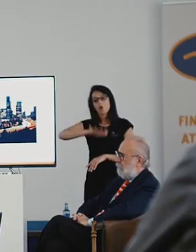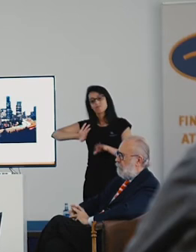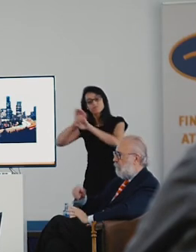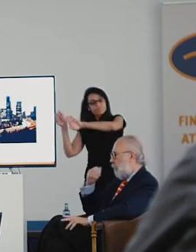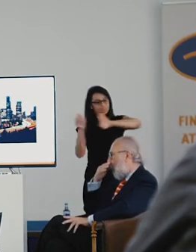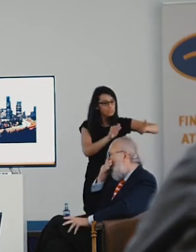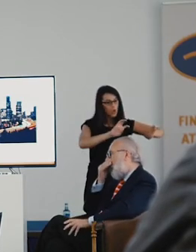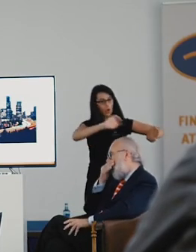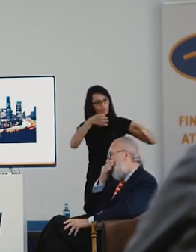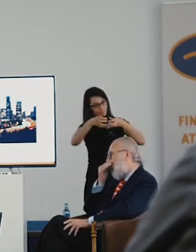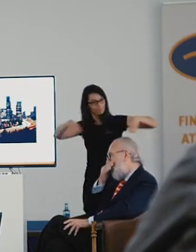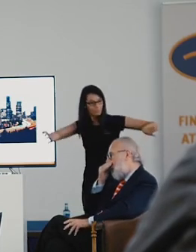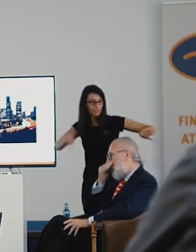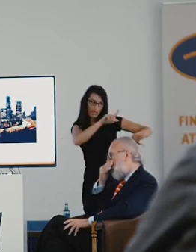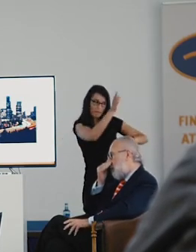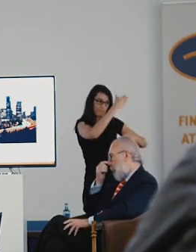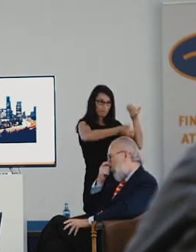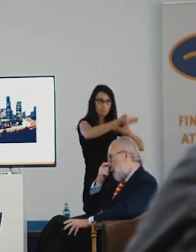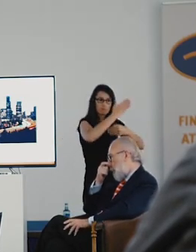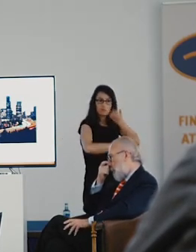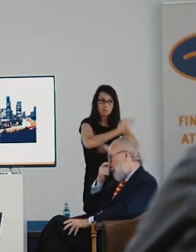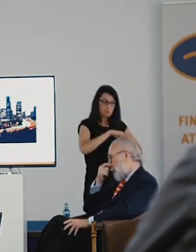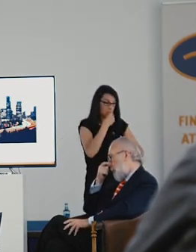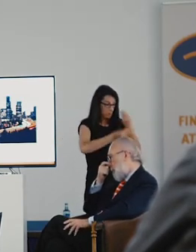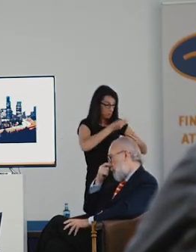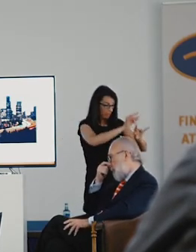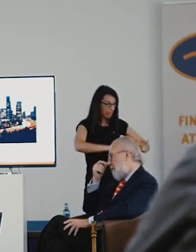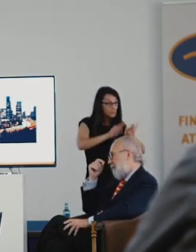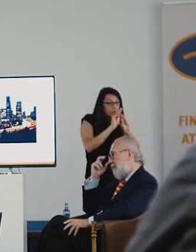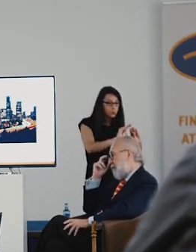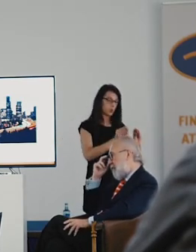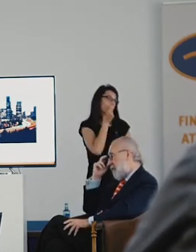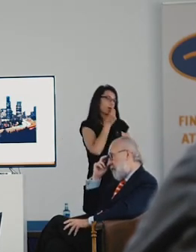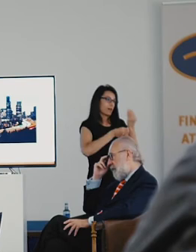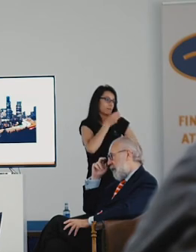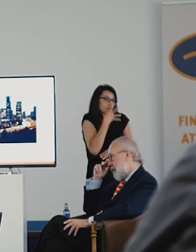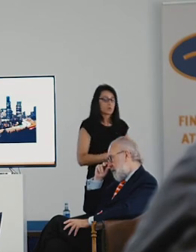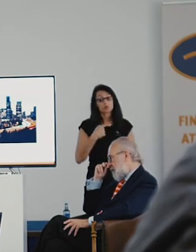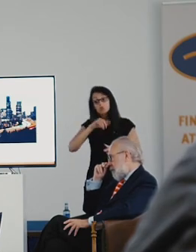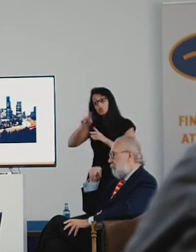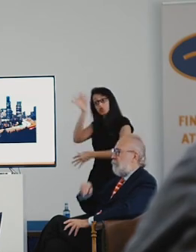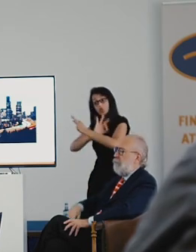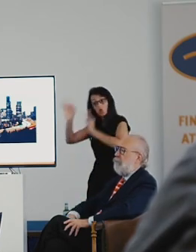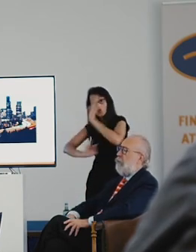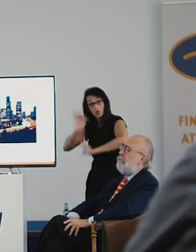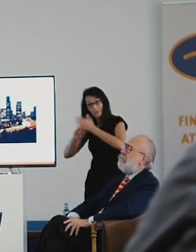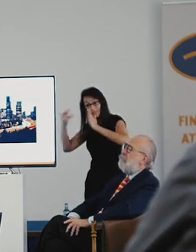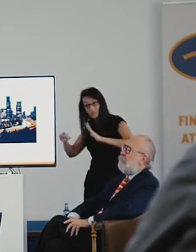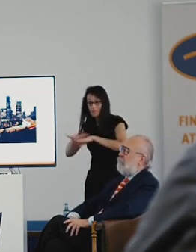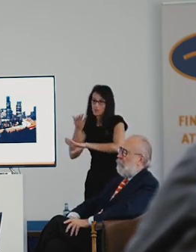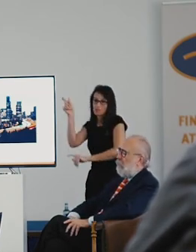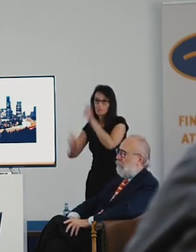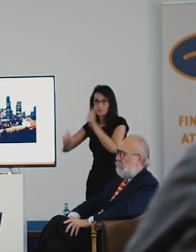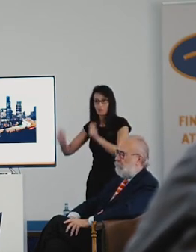bien. Y tiene su terreno donde hacerlo. Nosotros somos una organización de la tecnología para la gente. Para